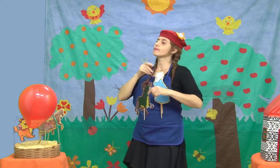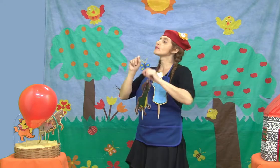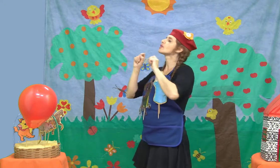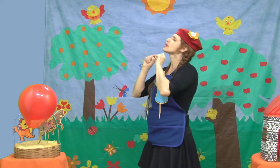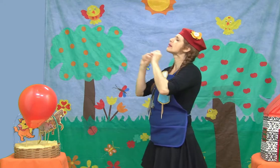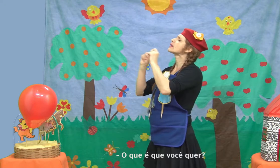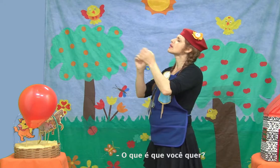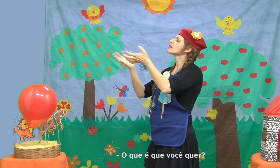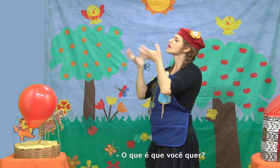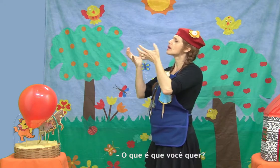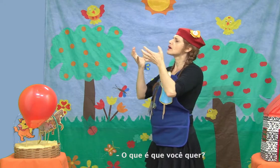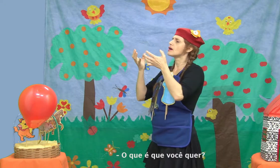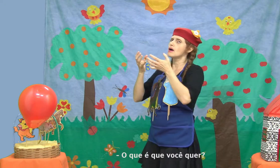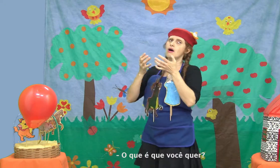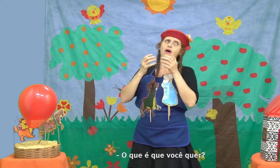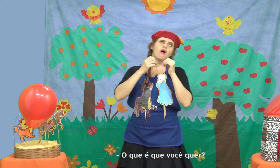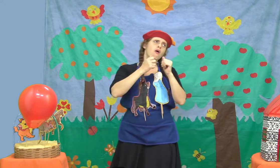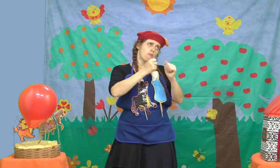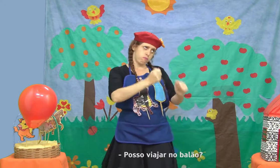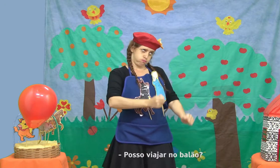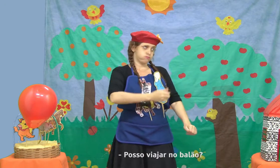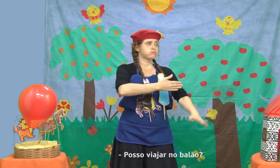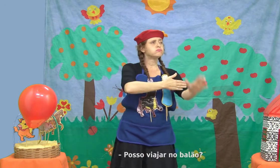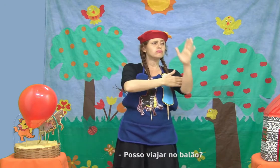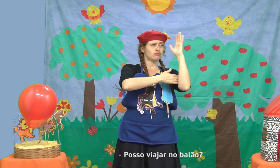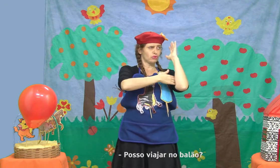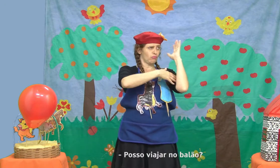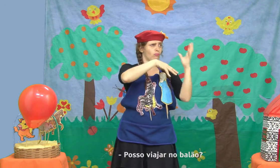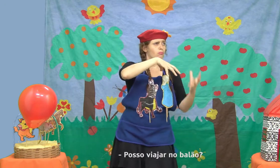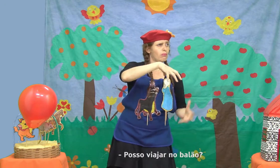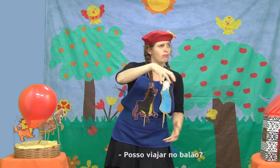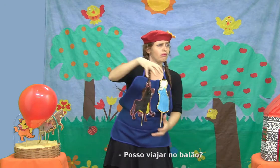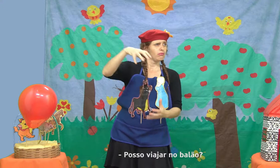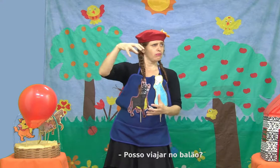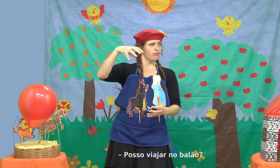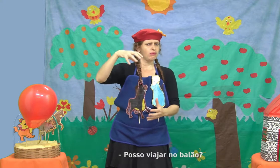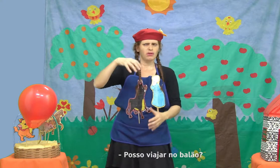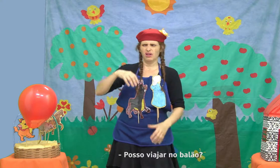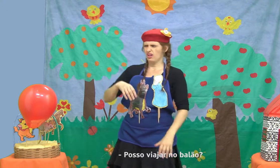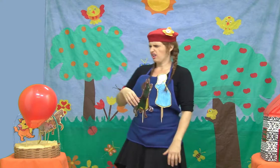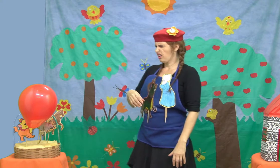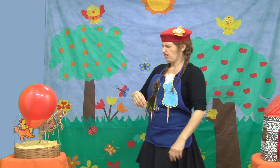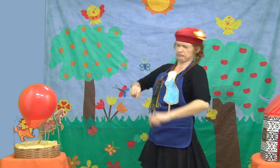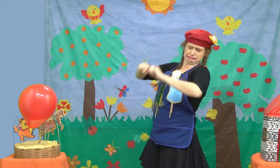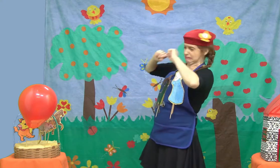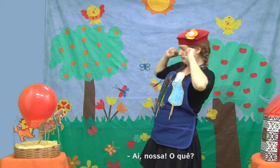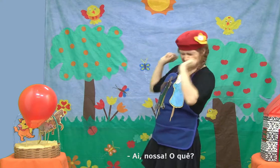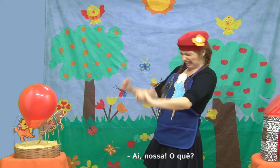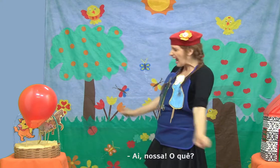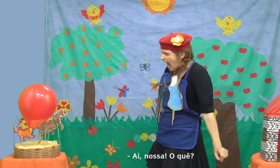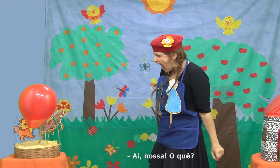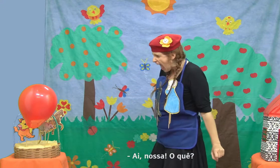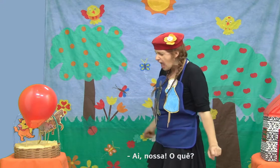que você quer o posto viajar balón ae